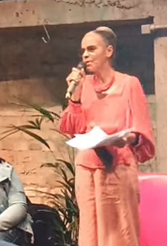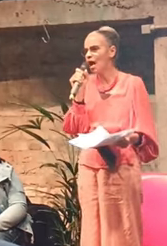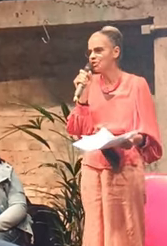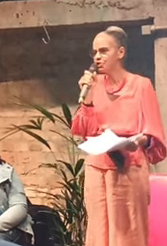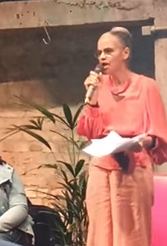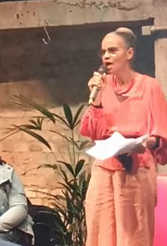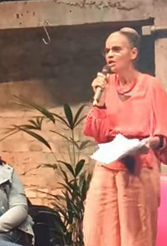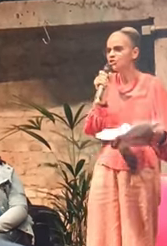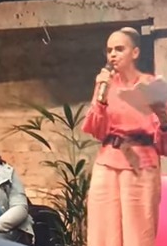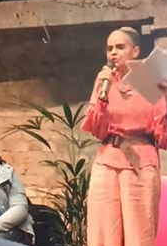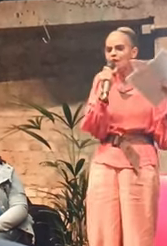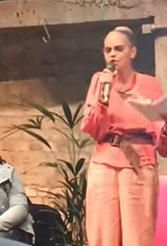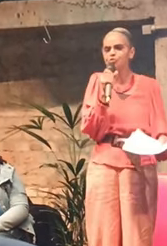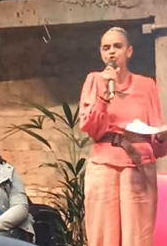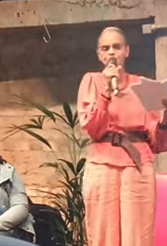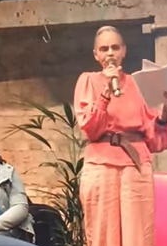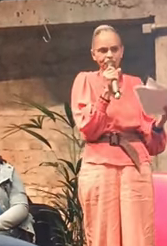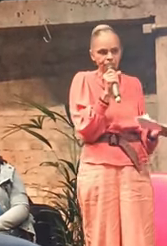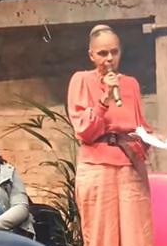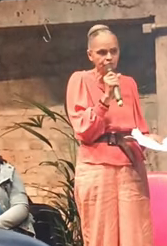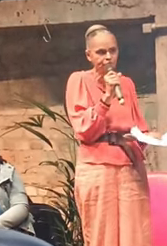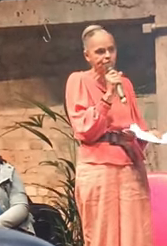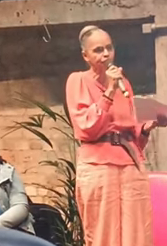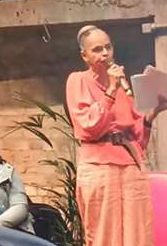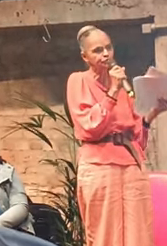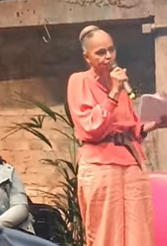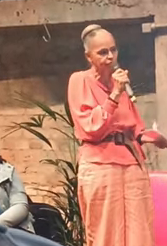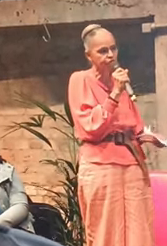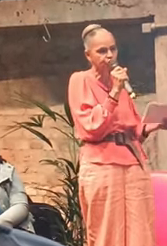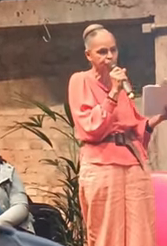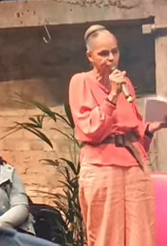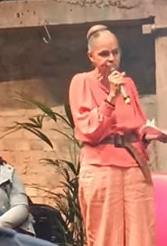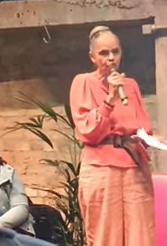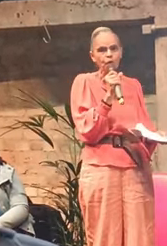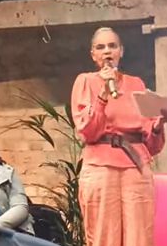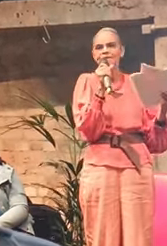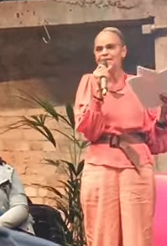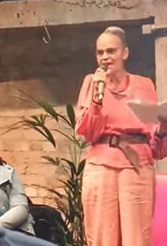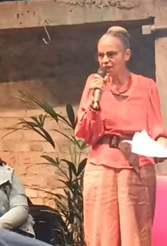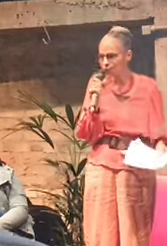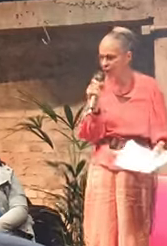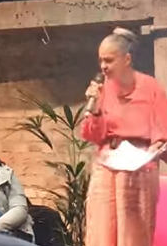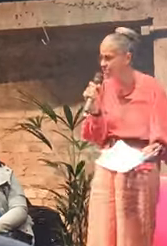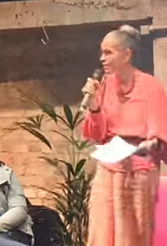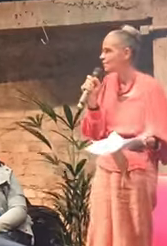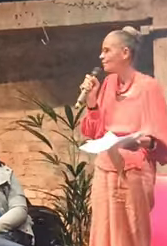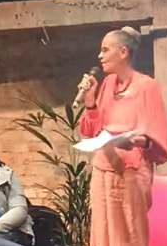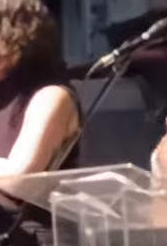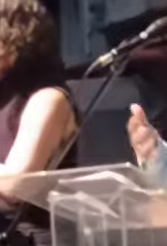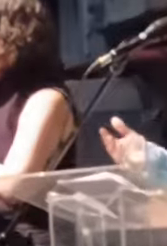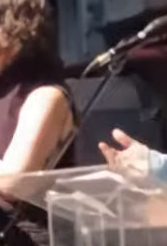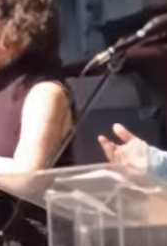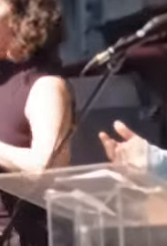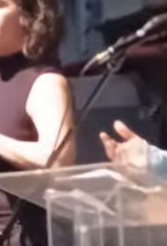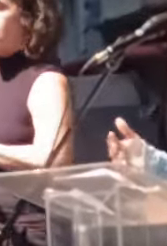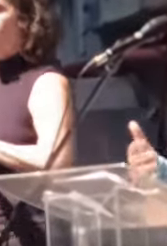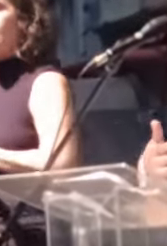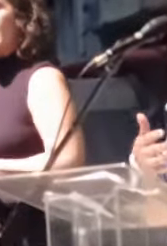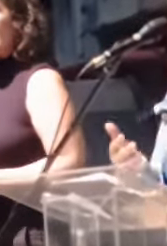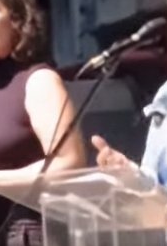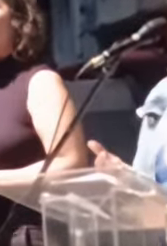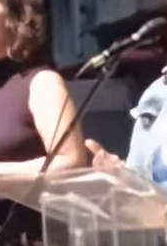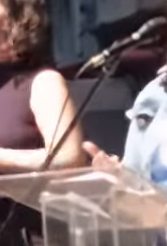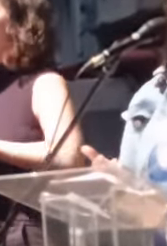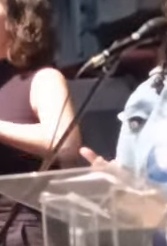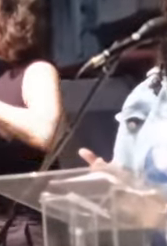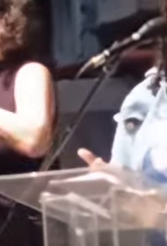mudança climática, de tantos sofrimentos em função da destruição da natureza. Quando a gente fala, parece que a gente